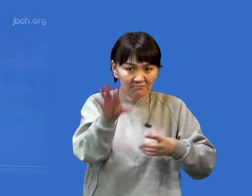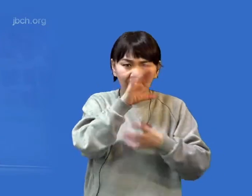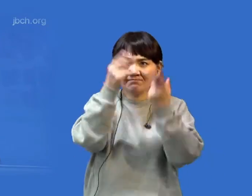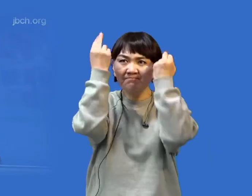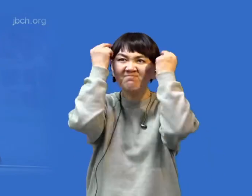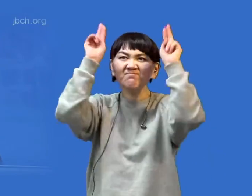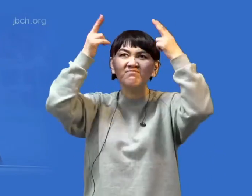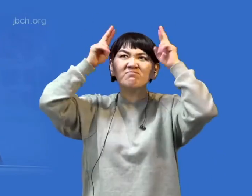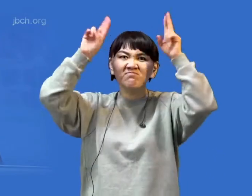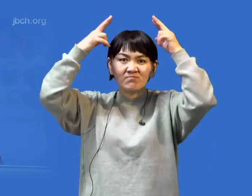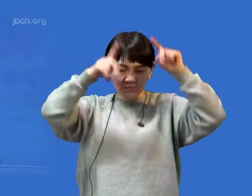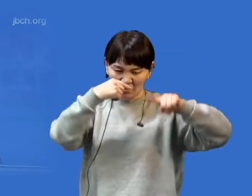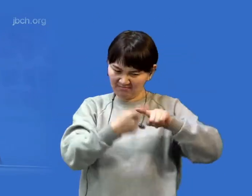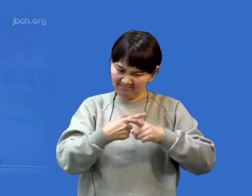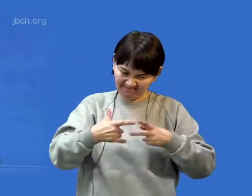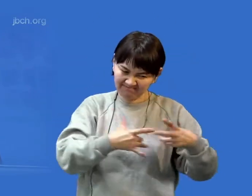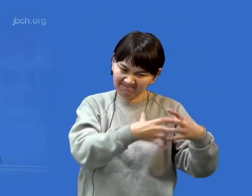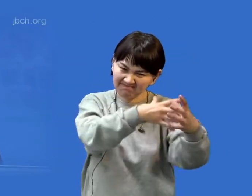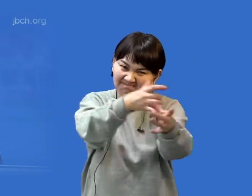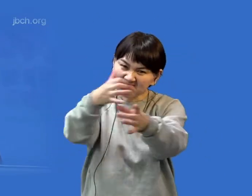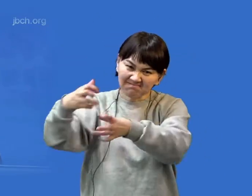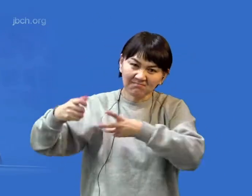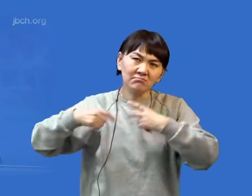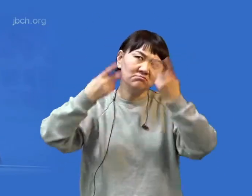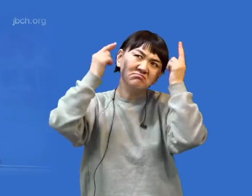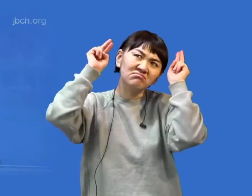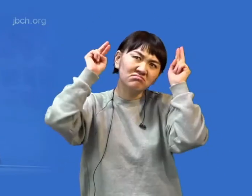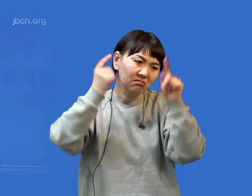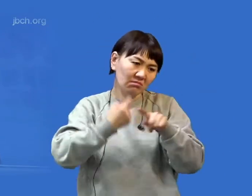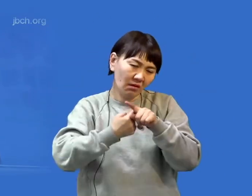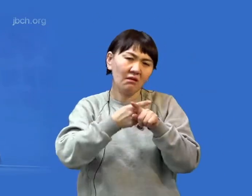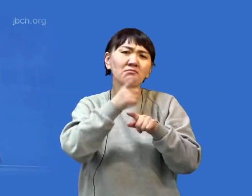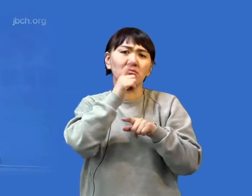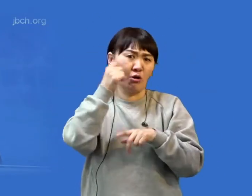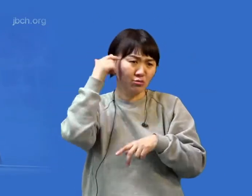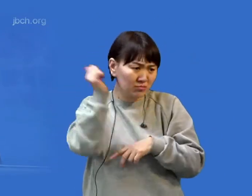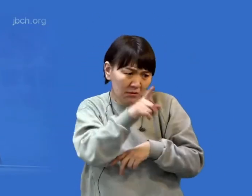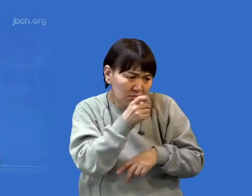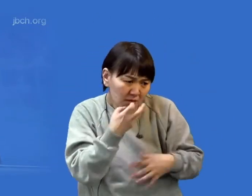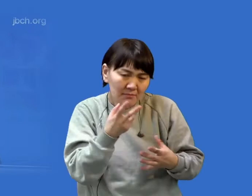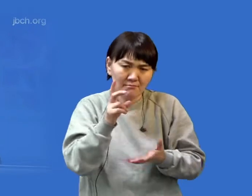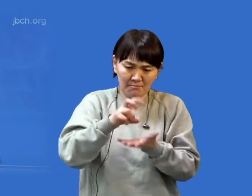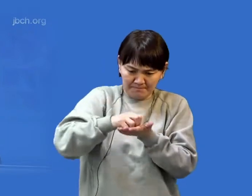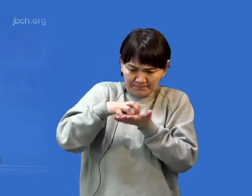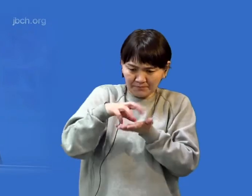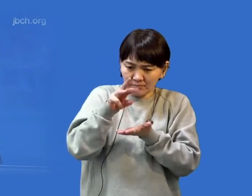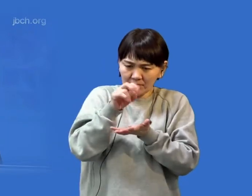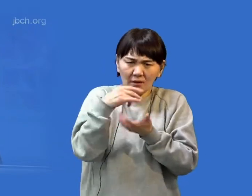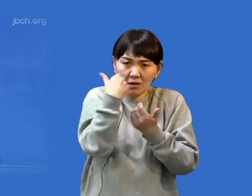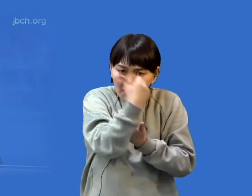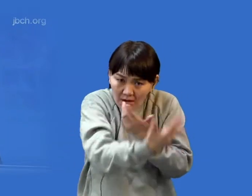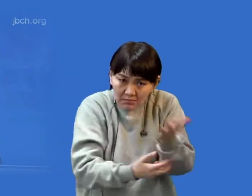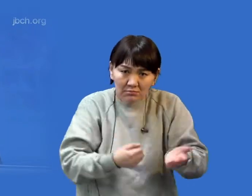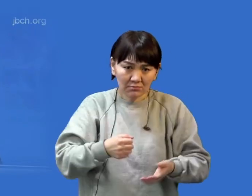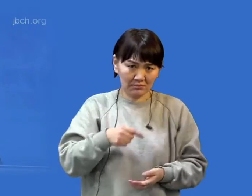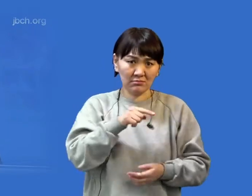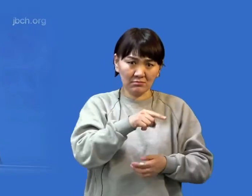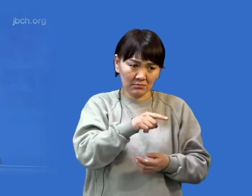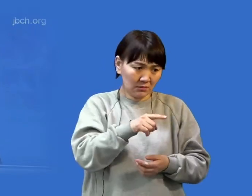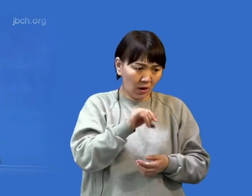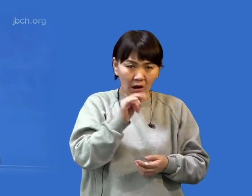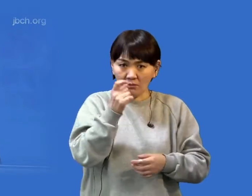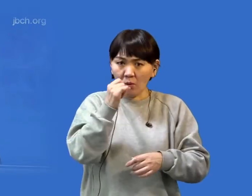Өдөр бүр бурхан маанаа тэдэнд идүүлж бас ус байхгүй бол хадаг зохиж ус уулгаж тэднийг хамгаалж